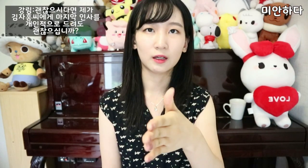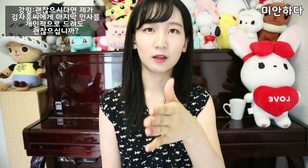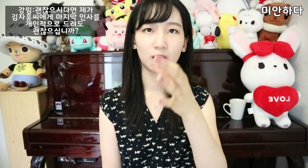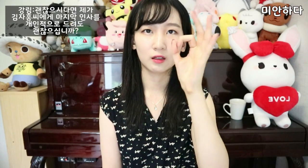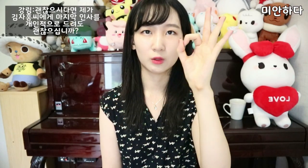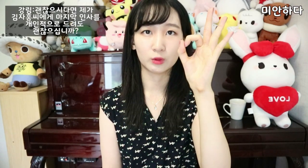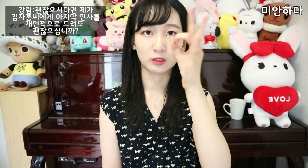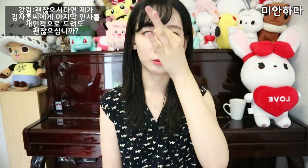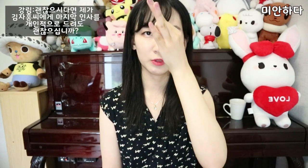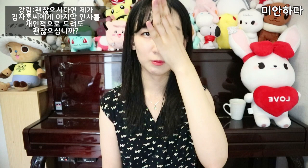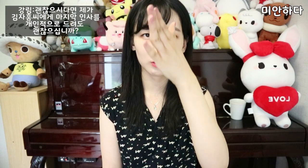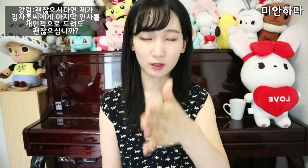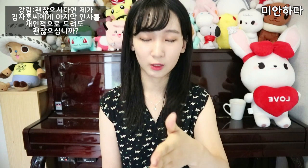미안하다. 이렇게 해서 피면서 해요.